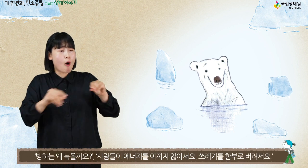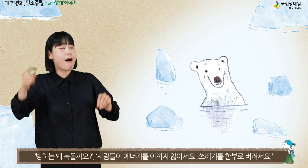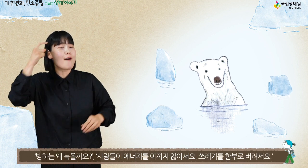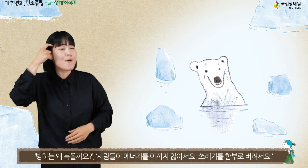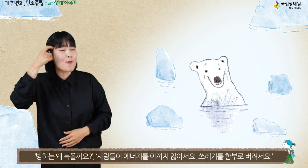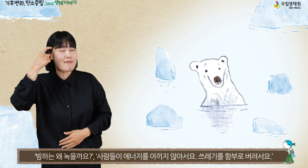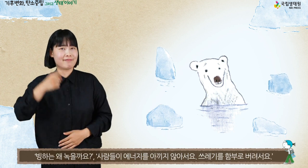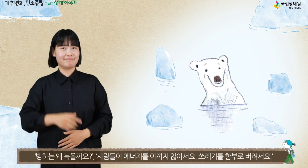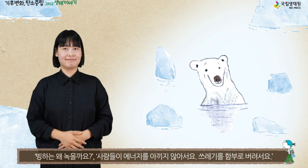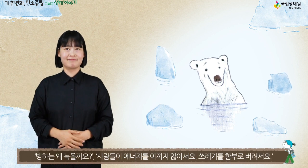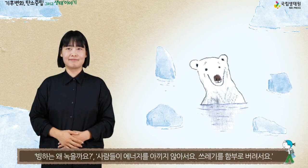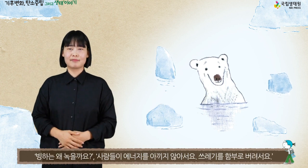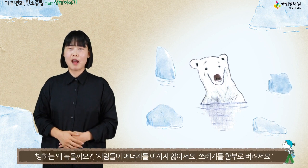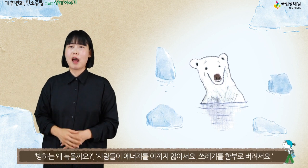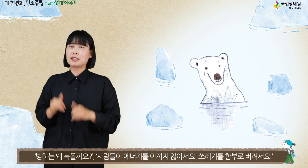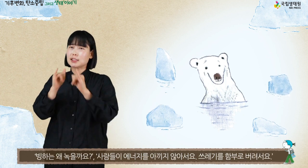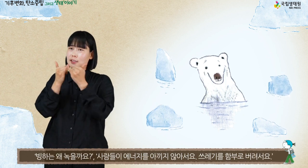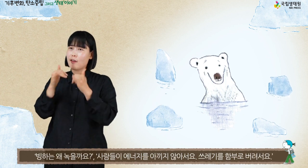빙하는 왜 녹을까요?